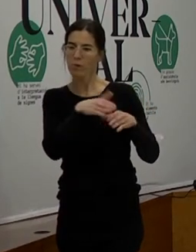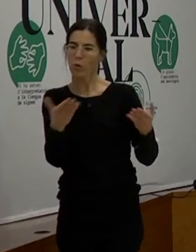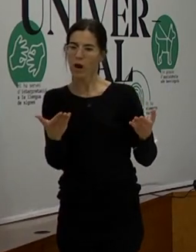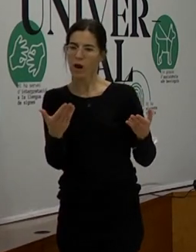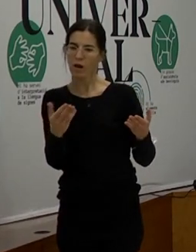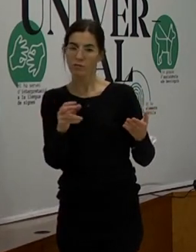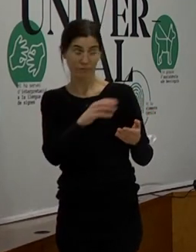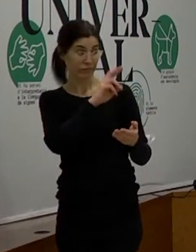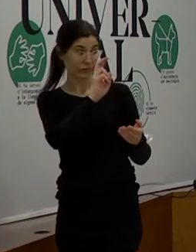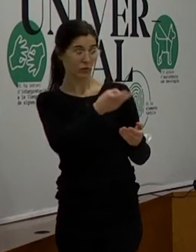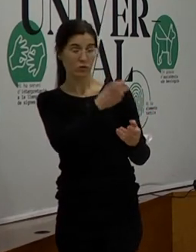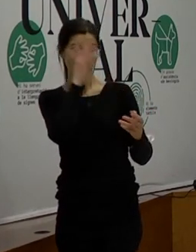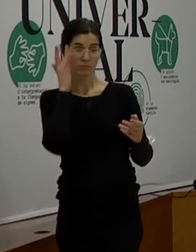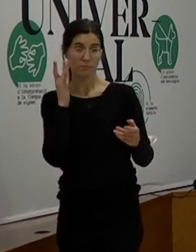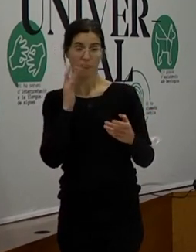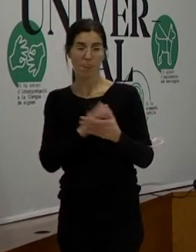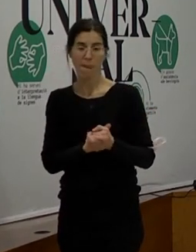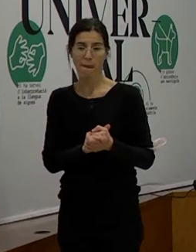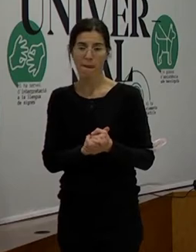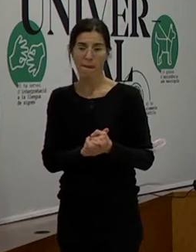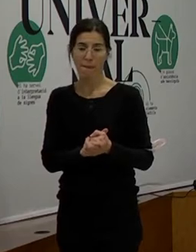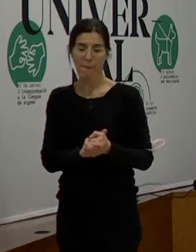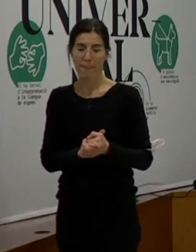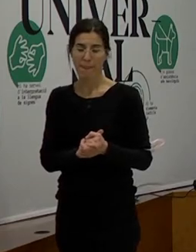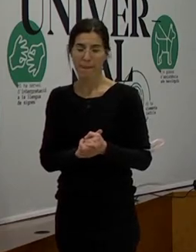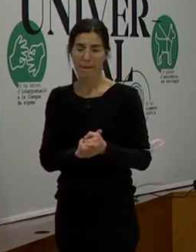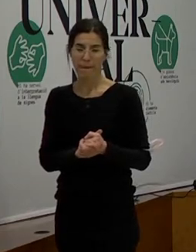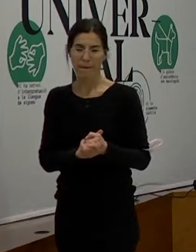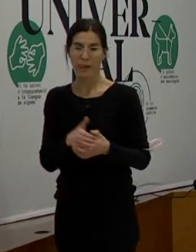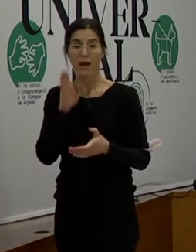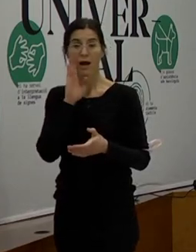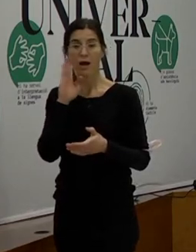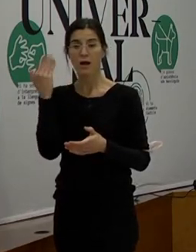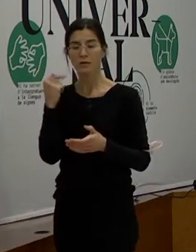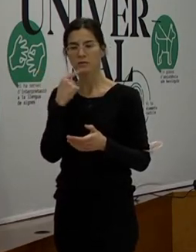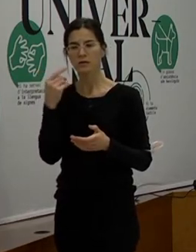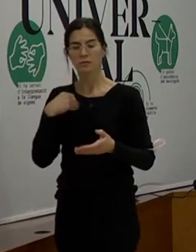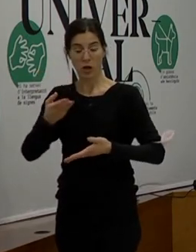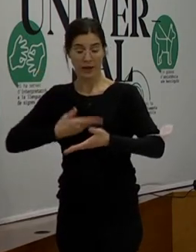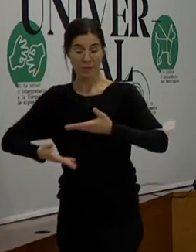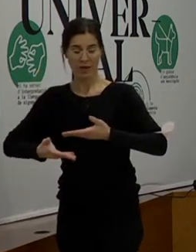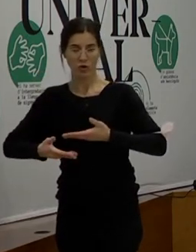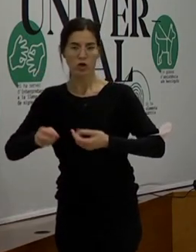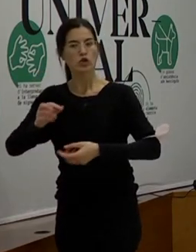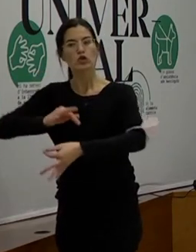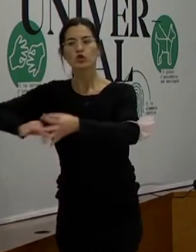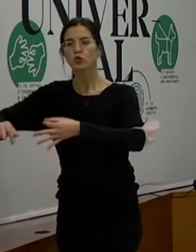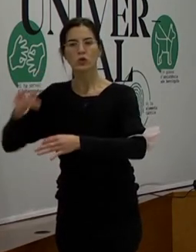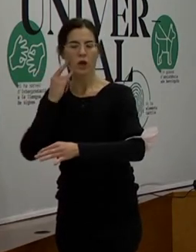La següent, sisplau. Vale. Com us he dit abans, el canviador no substitueix el